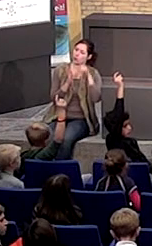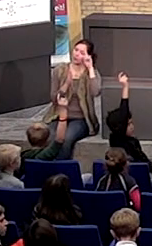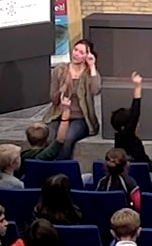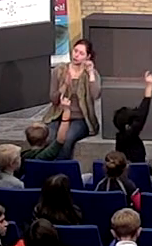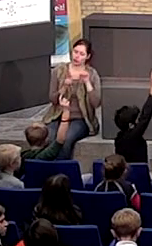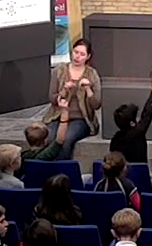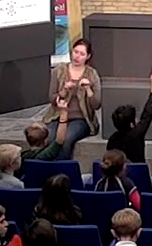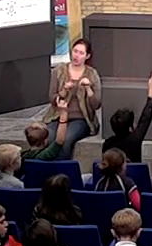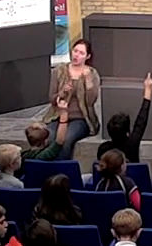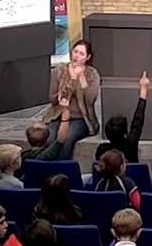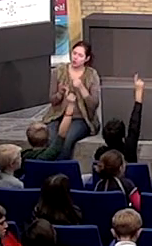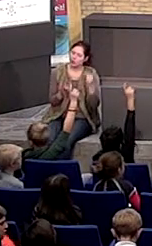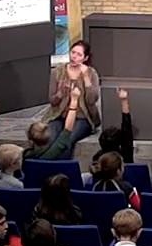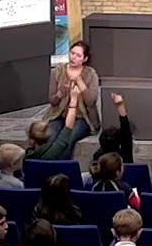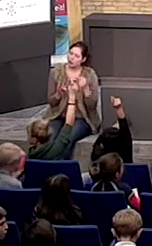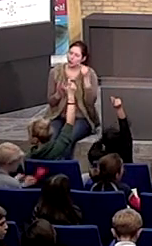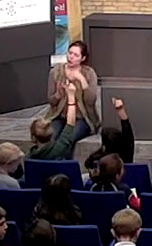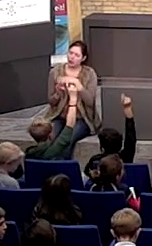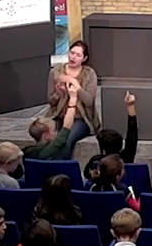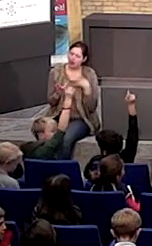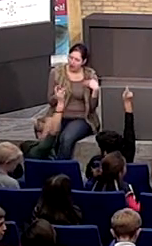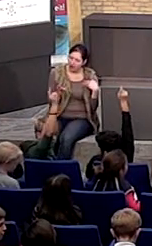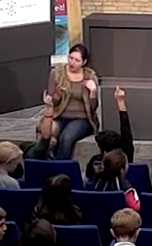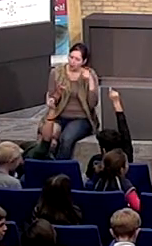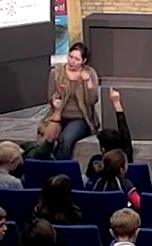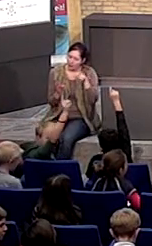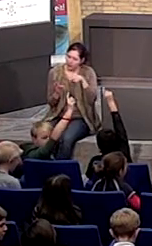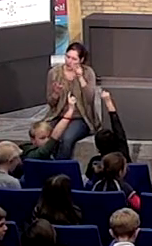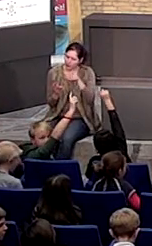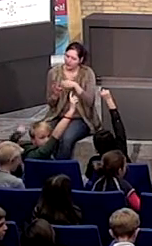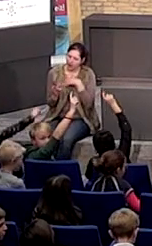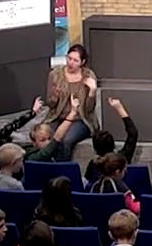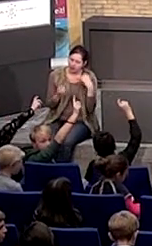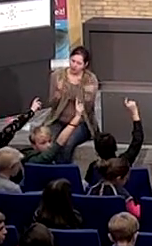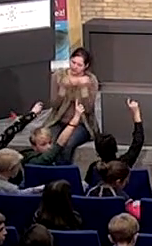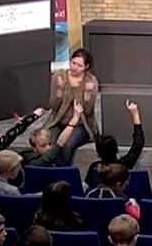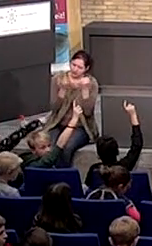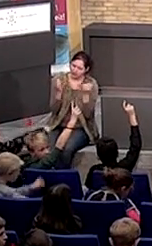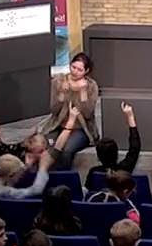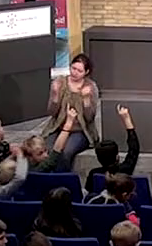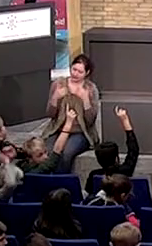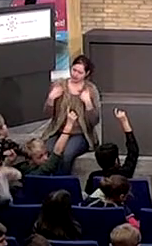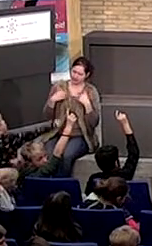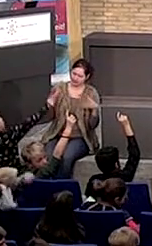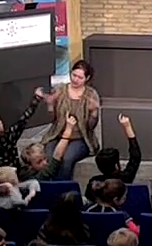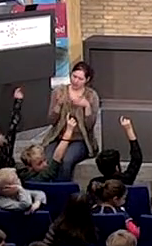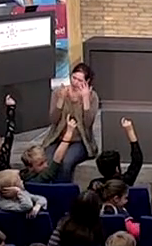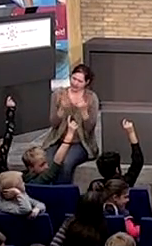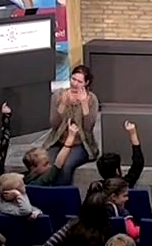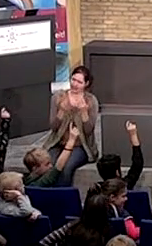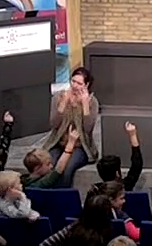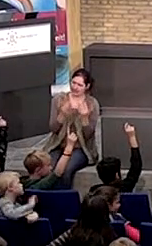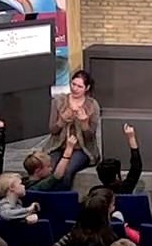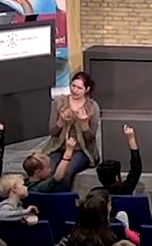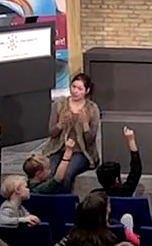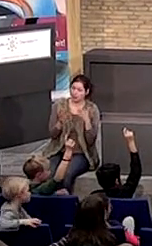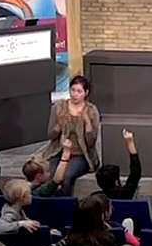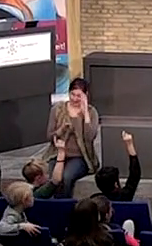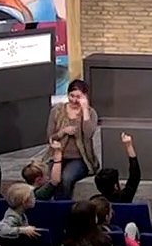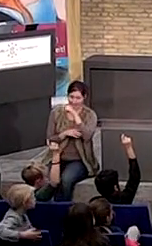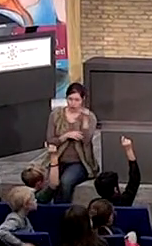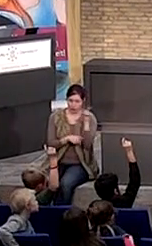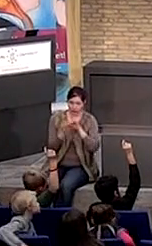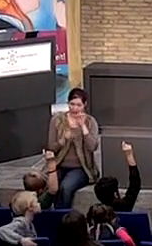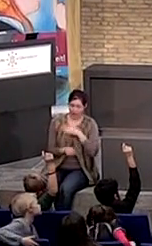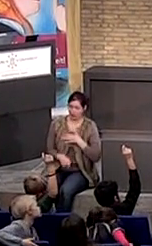Die waren uren, weken bezig om berekeningen te maken. Dat deden ze allemaal met mensen. Ik Ik weet niet of jullie het verhaal van Alan